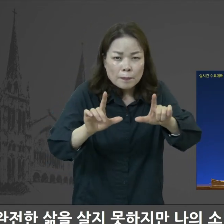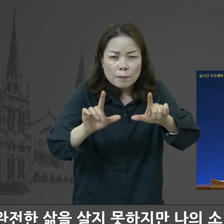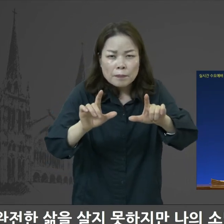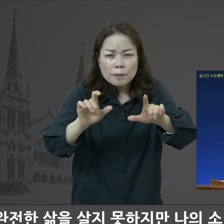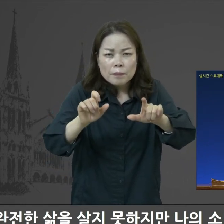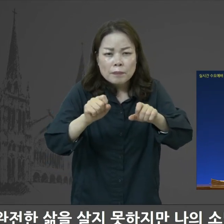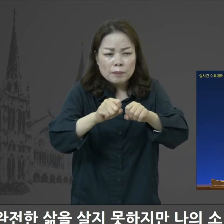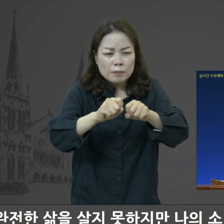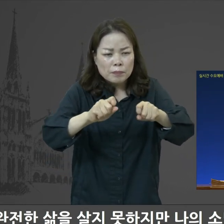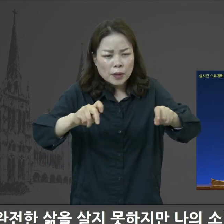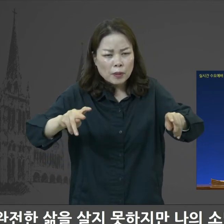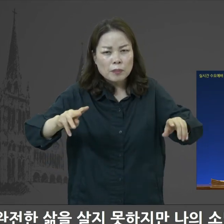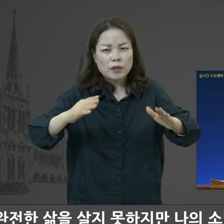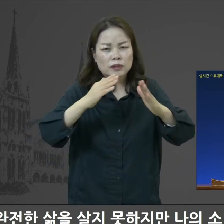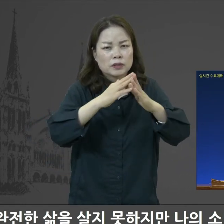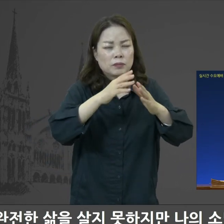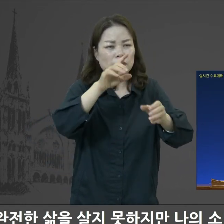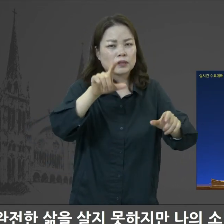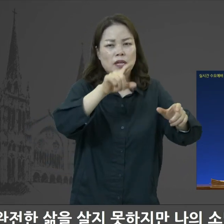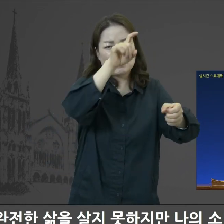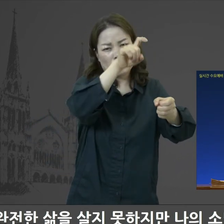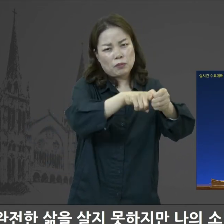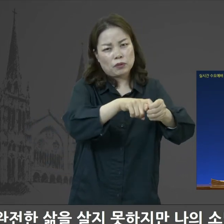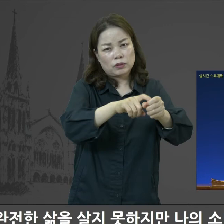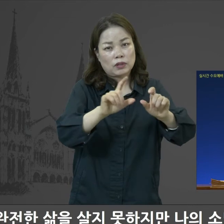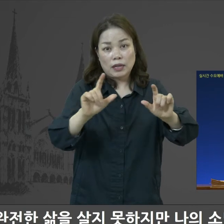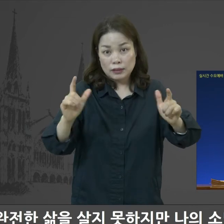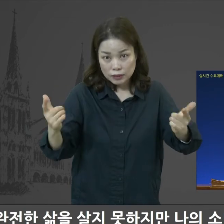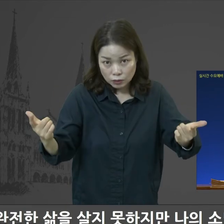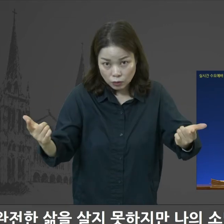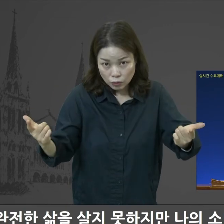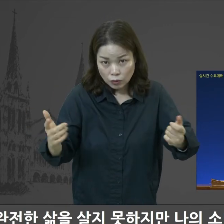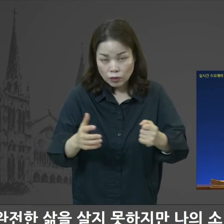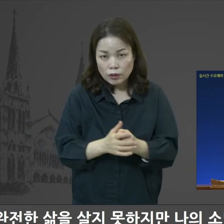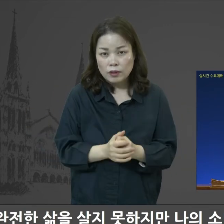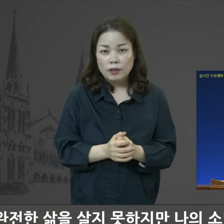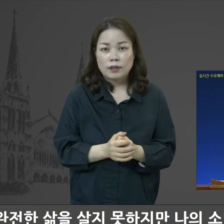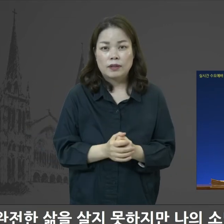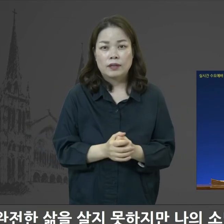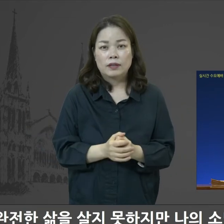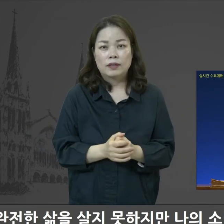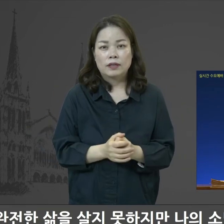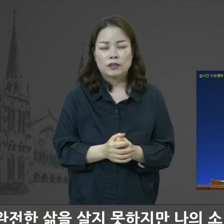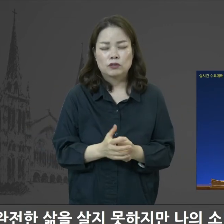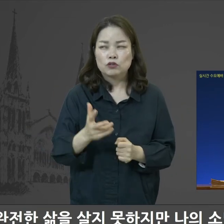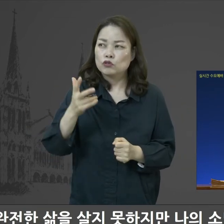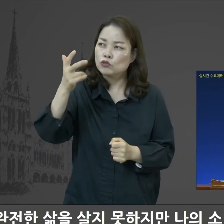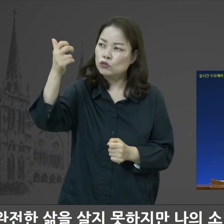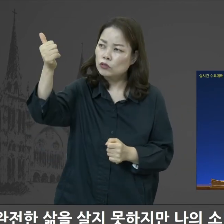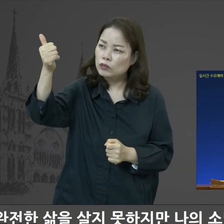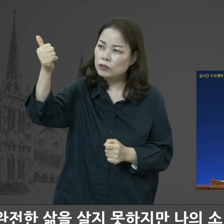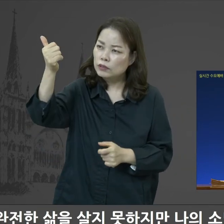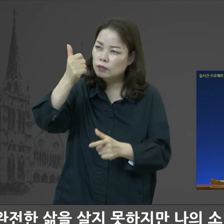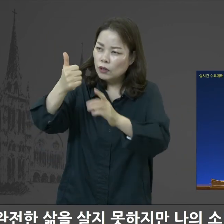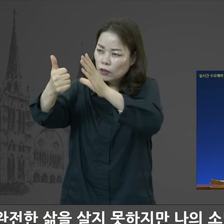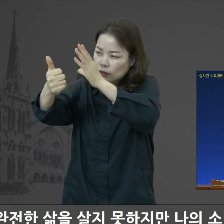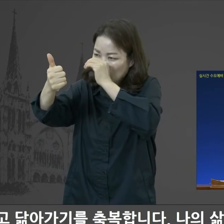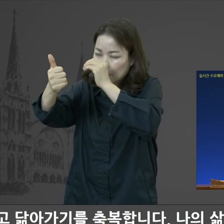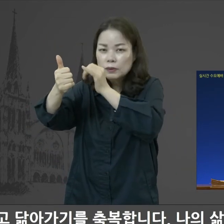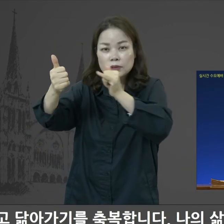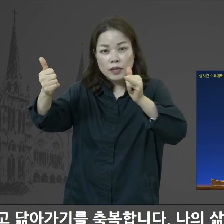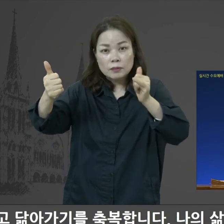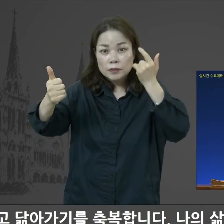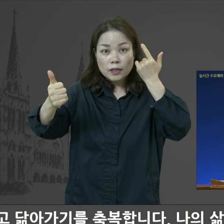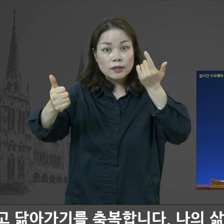몇 평짜리 집에 사는 것이 목표인 그런 인생 되지 않고 얼마나 주님의 얼굴 더 닮은 사람이